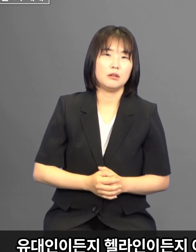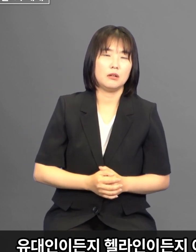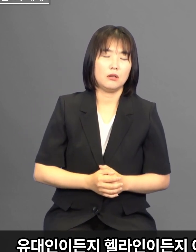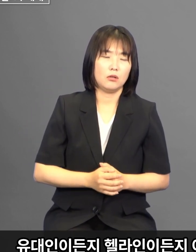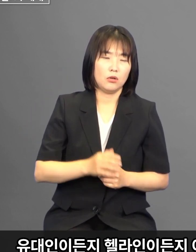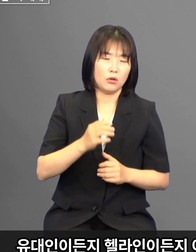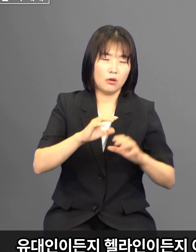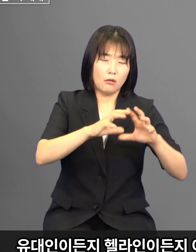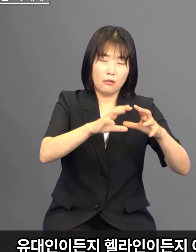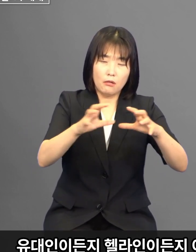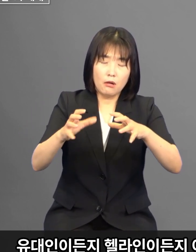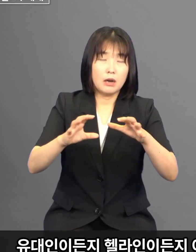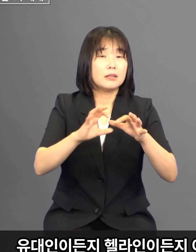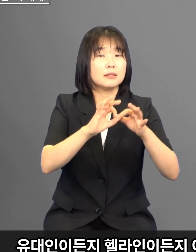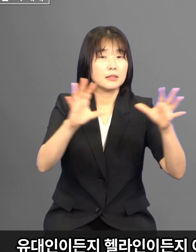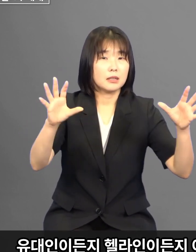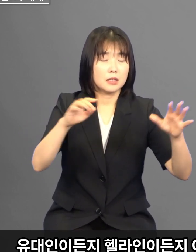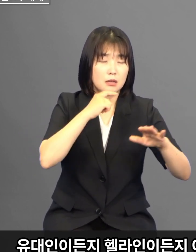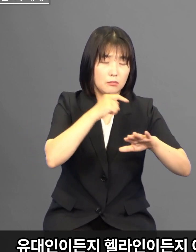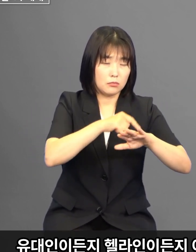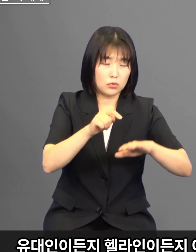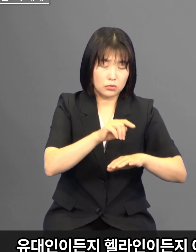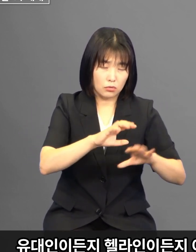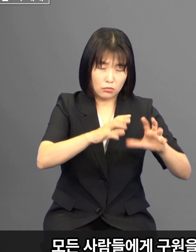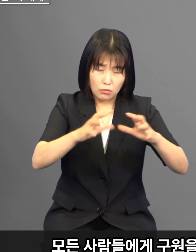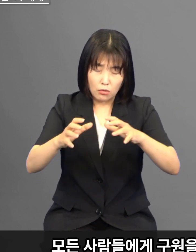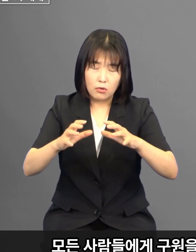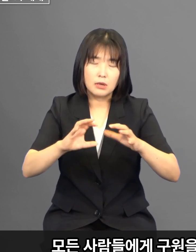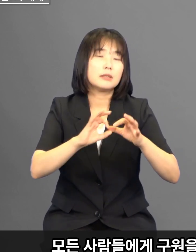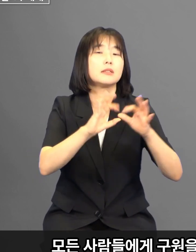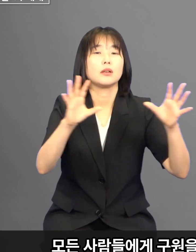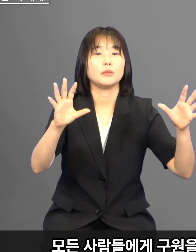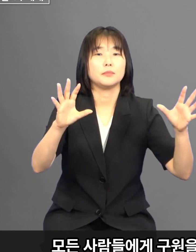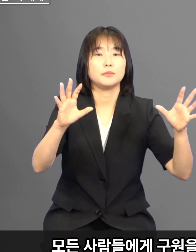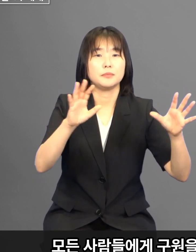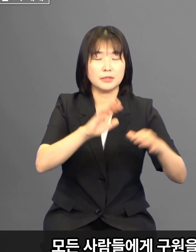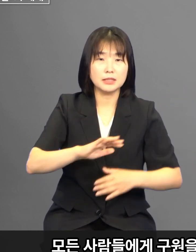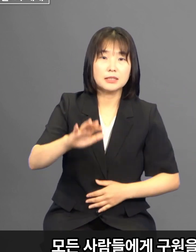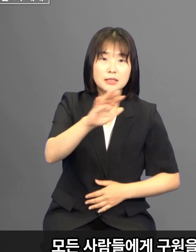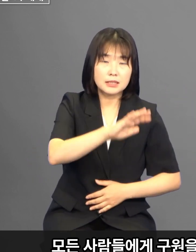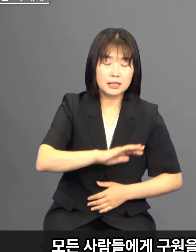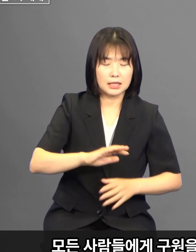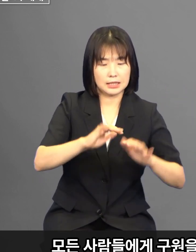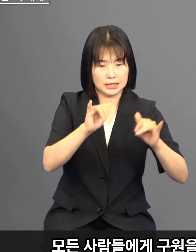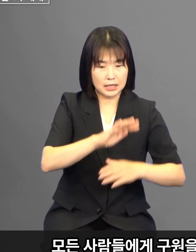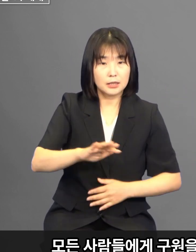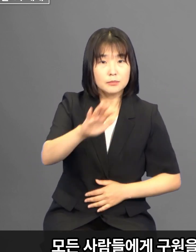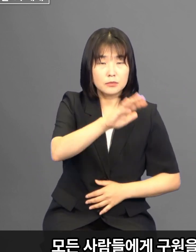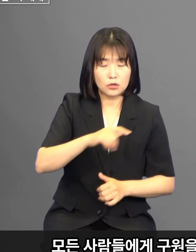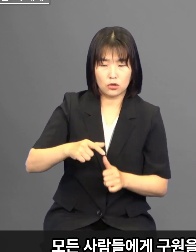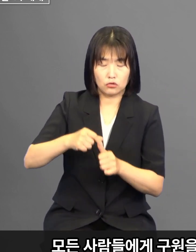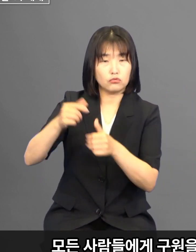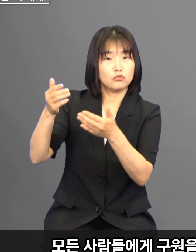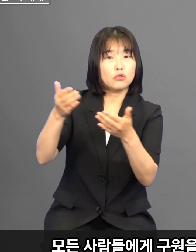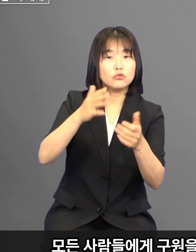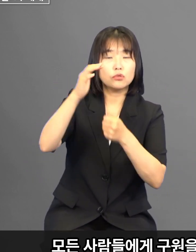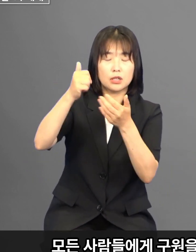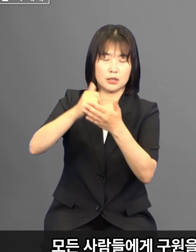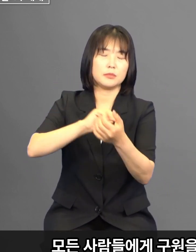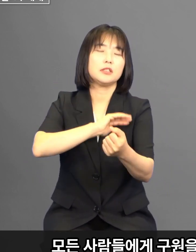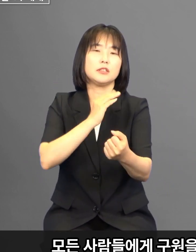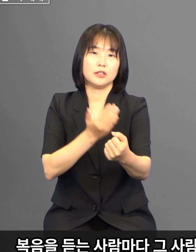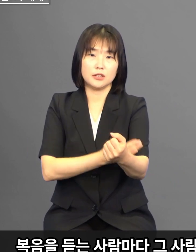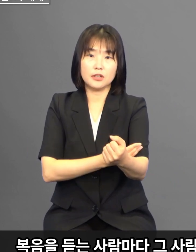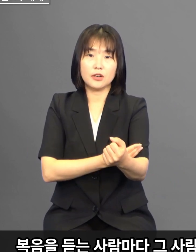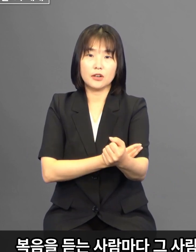어떤 사람이든지 어느 민족이 상관없이 모든 사람들에게 구원을 주시는 하나님의 능력이기